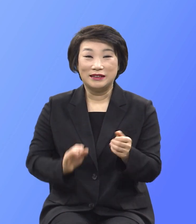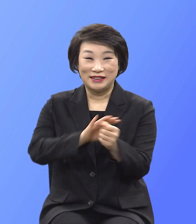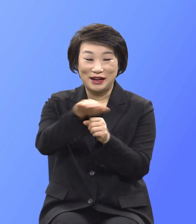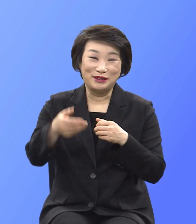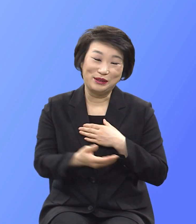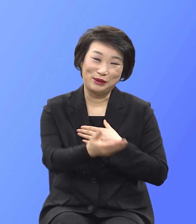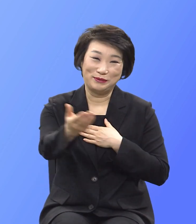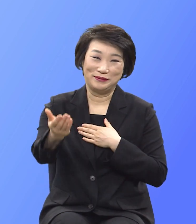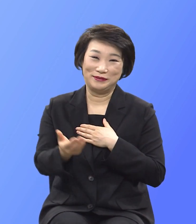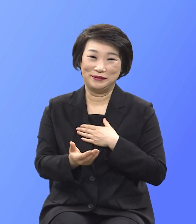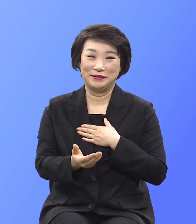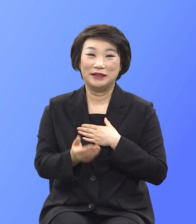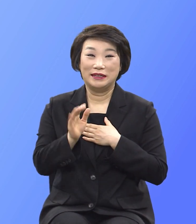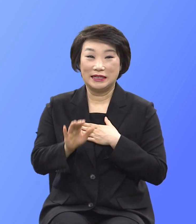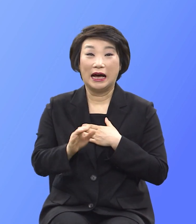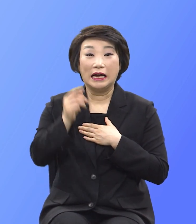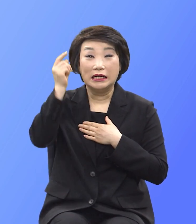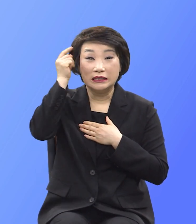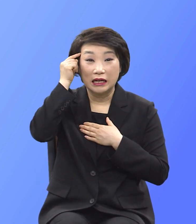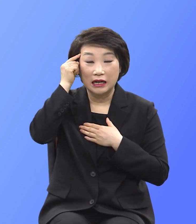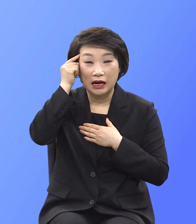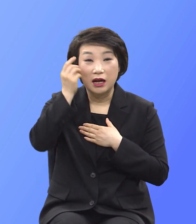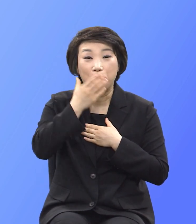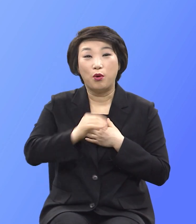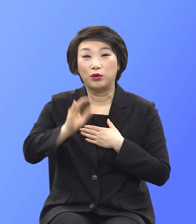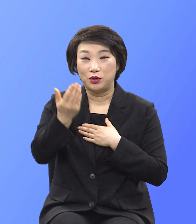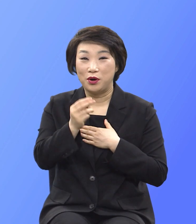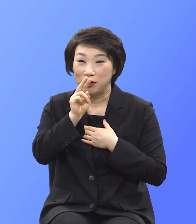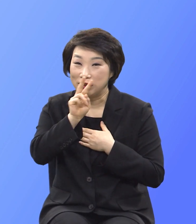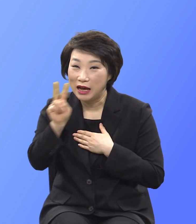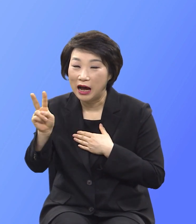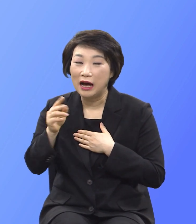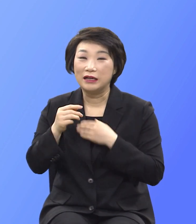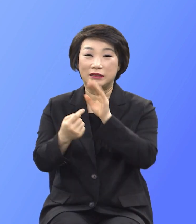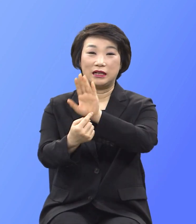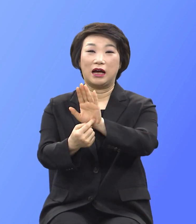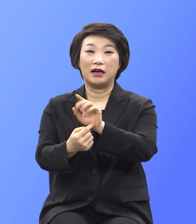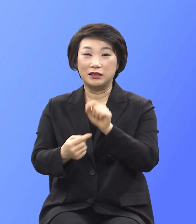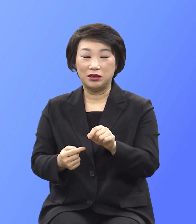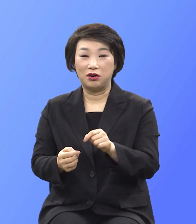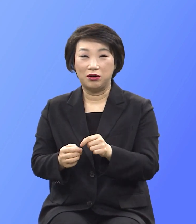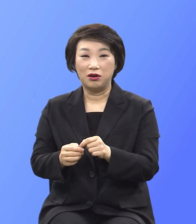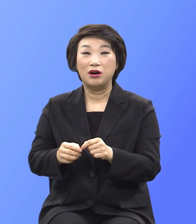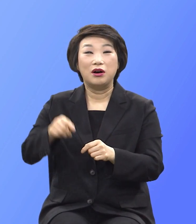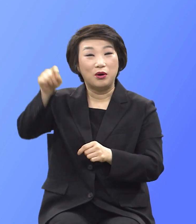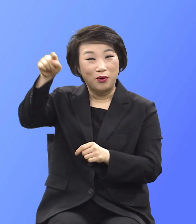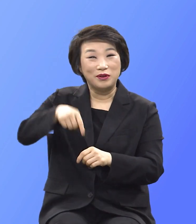사랑하는 여러분, 생각이 복돼야 나타나는 것도 복이요.